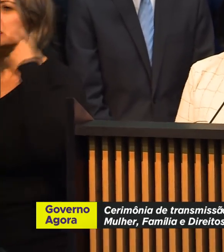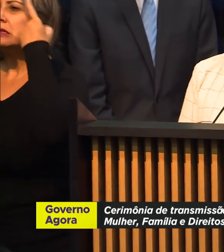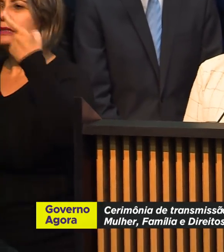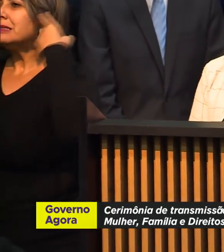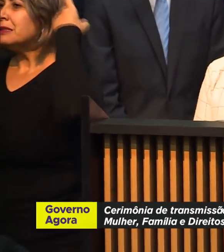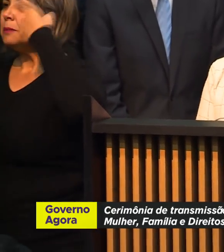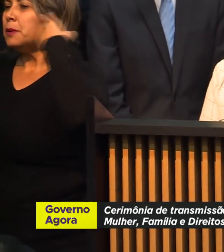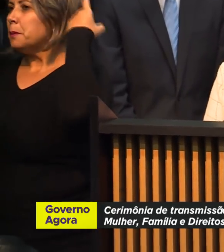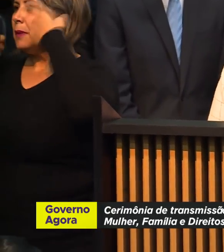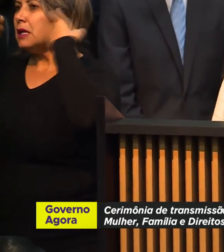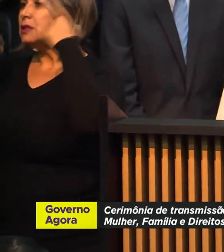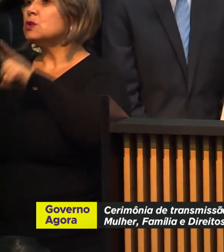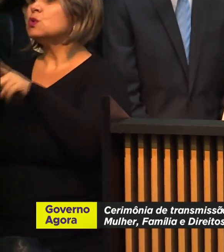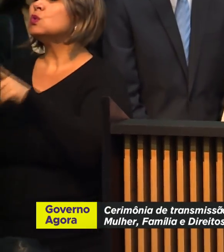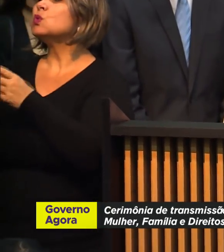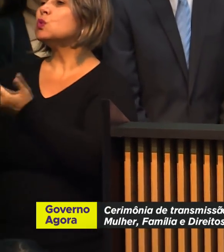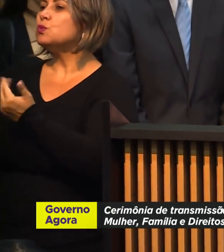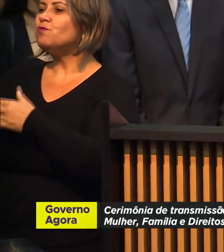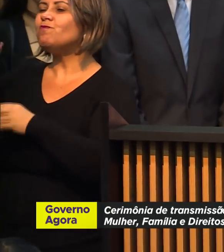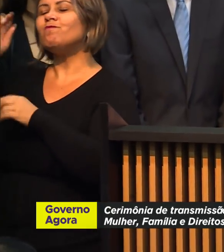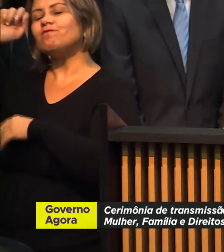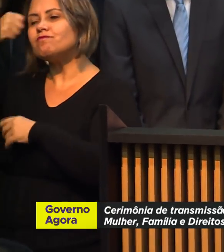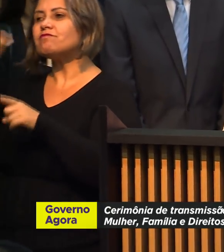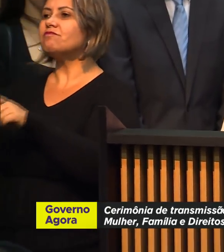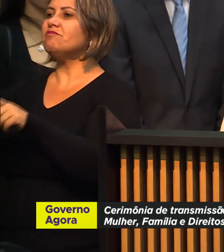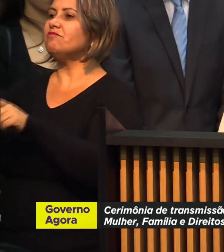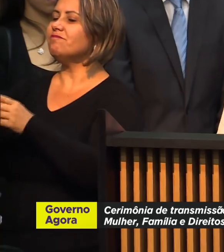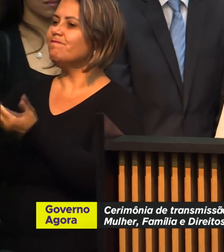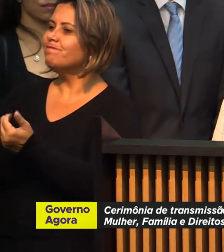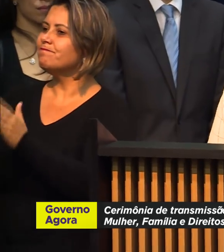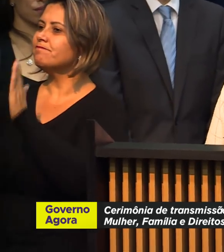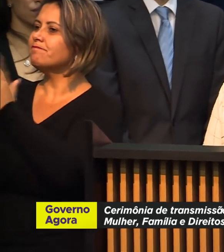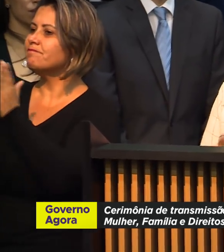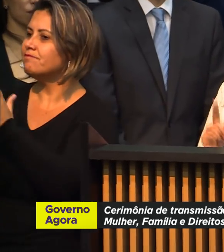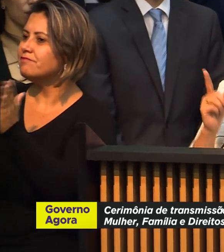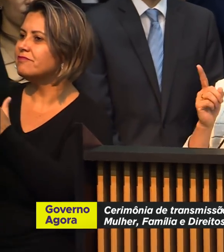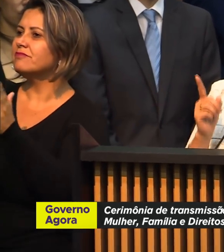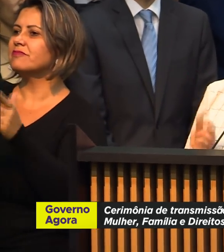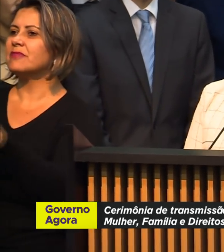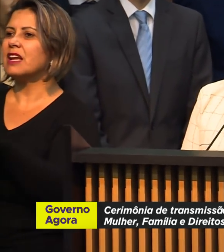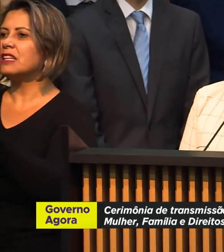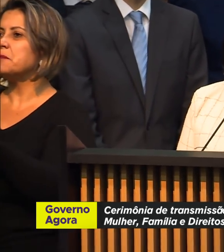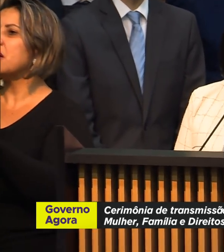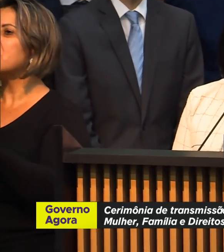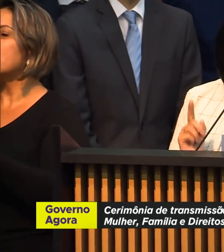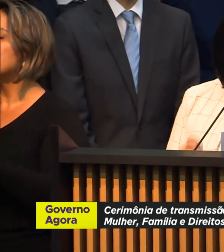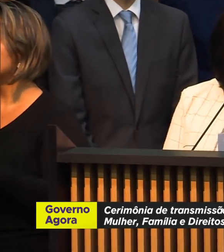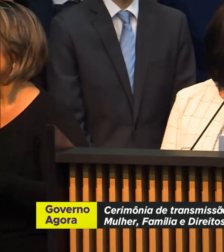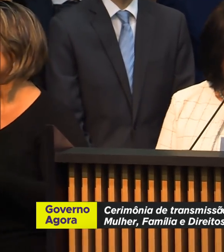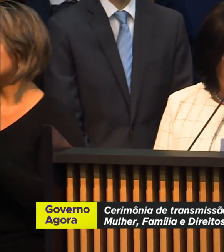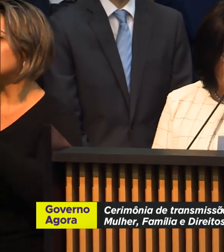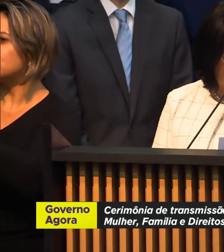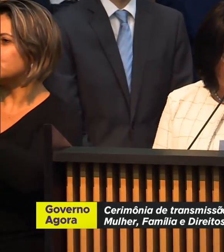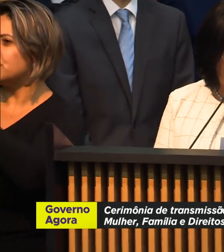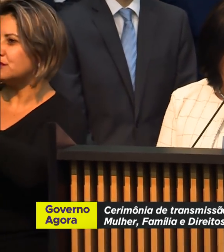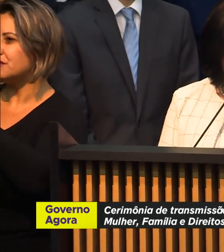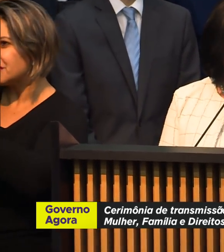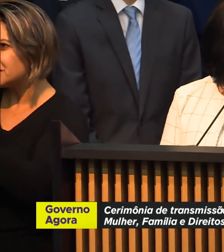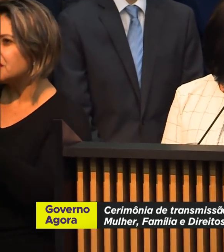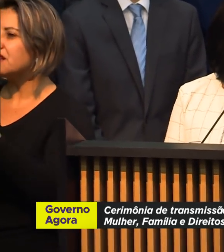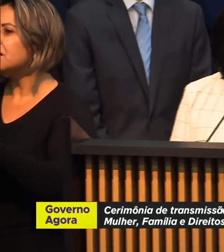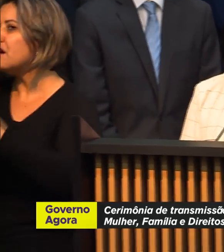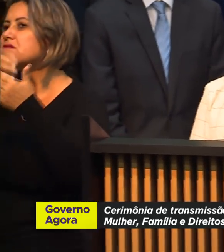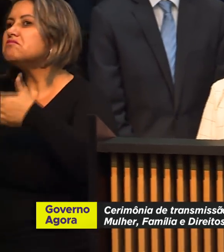jovem negro, indígena, cigano, ribeirinho, quilombola, o boia fria. Estes jovens